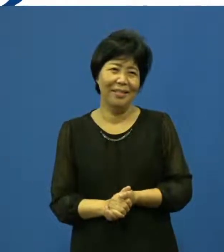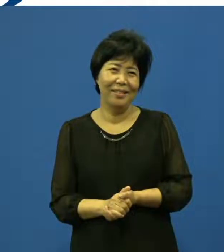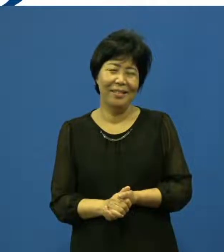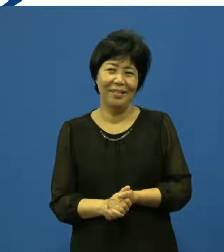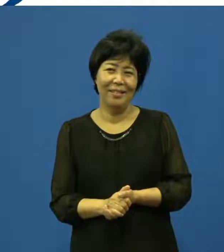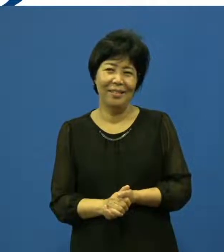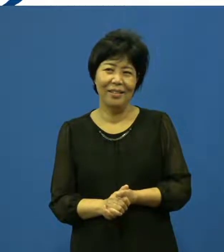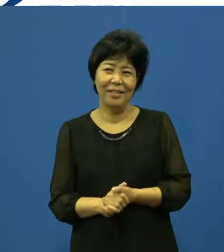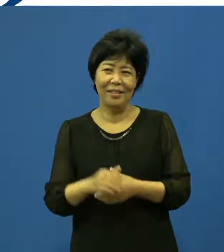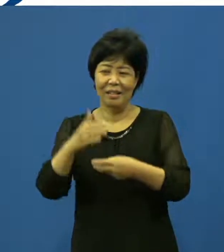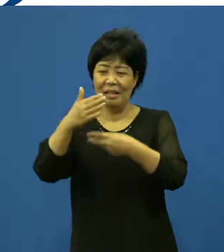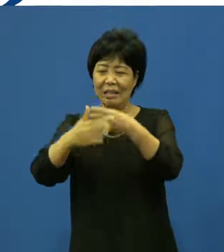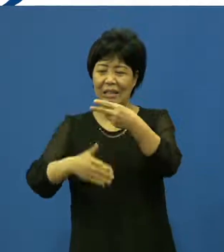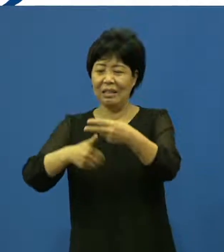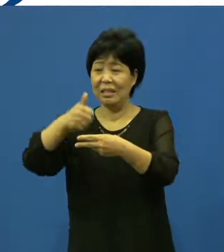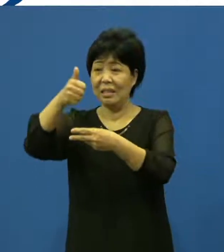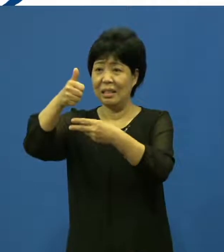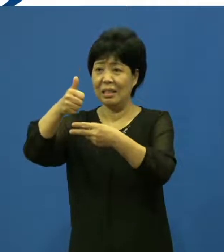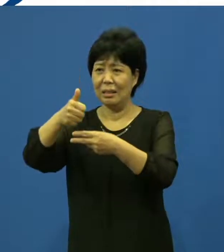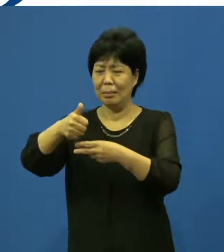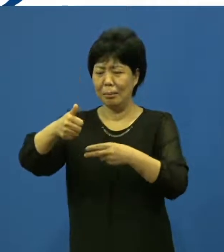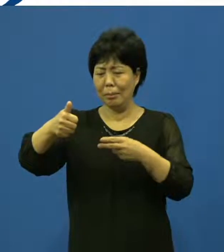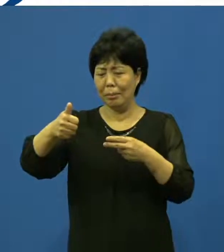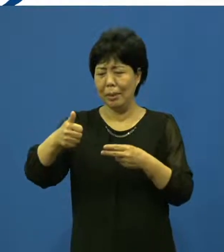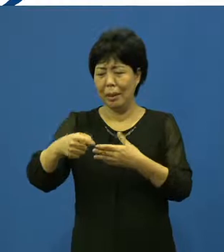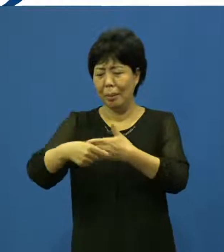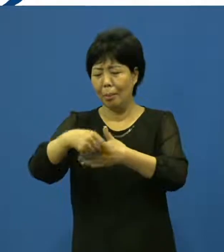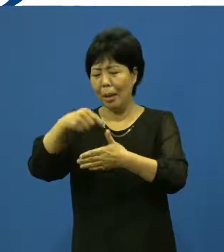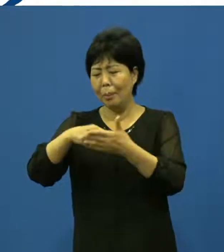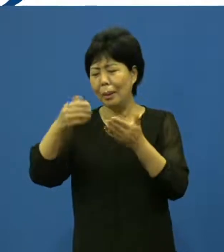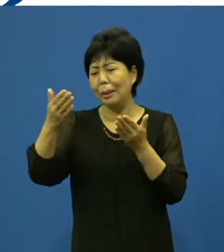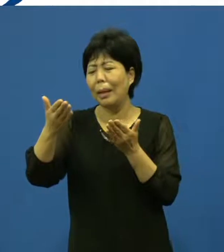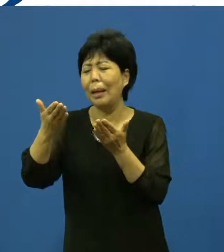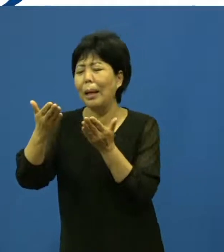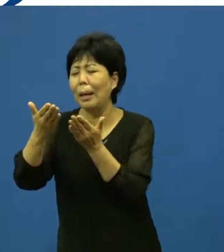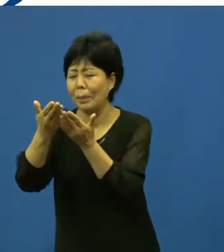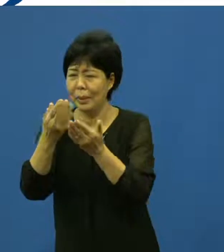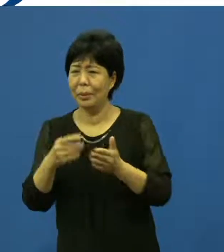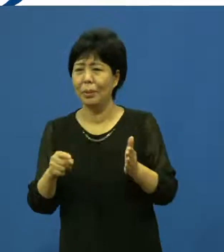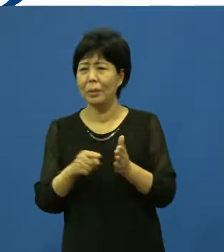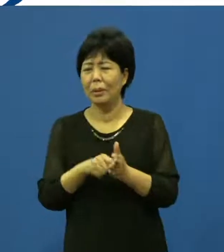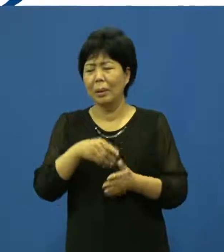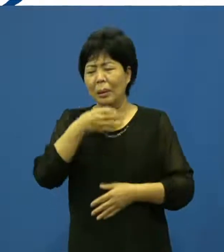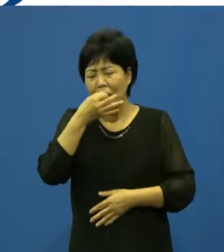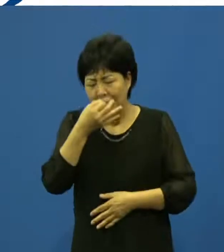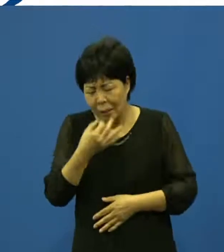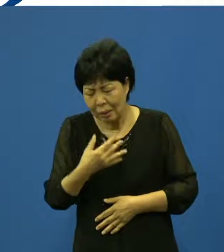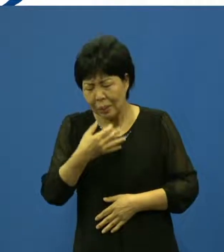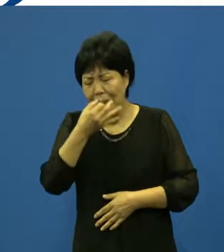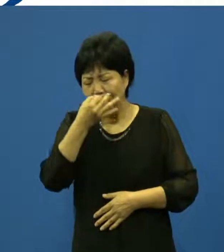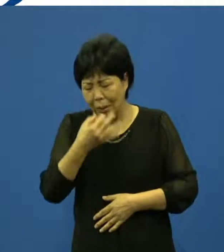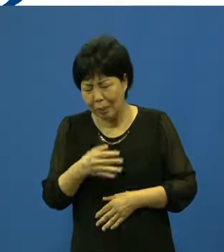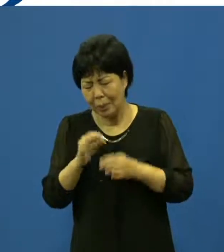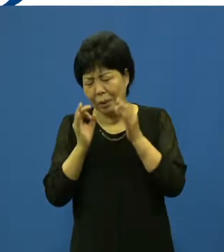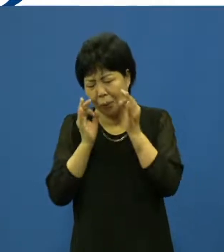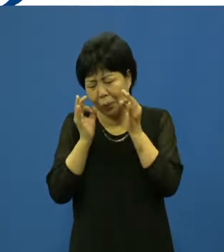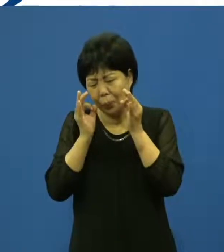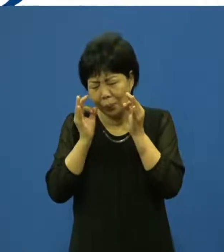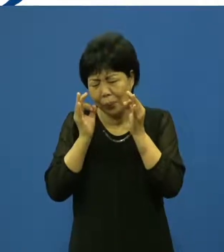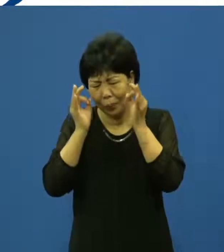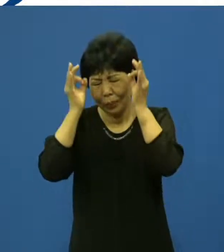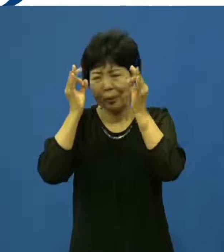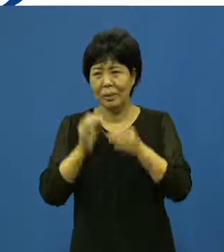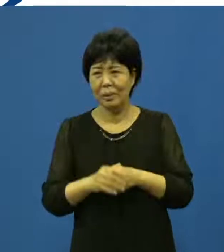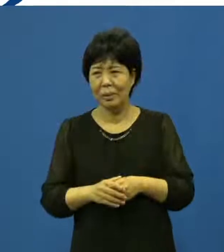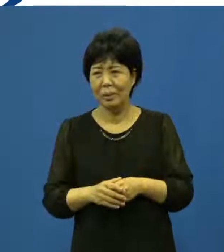신의 마음에 들기 위해 노력을 해야 합니다. 높은 수행이 요구됩니다. 고행을 할수록 더 신에게 가까이 갈 수 있다고 믿었습니다.